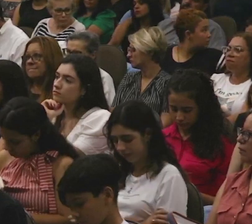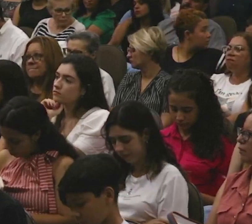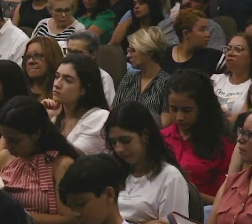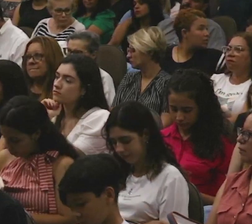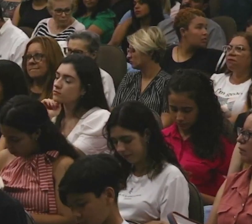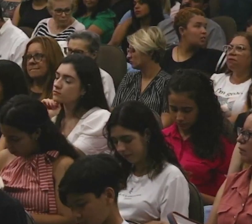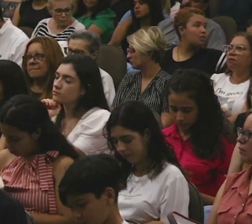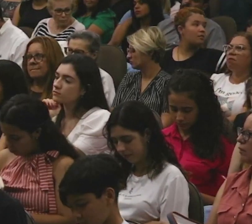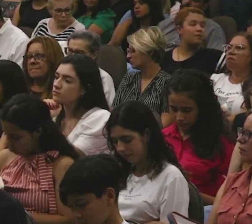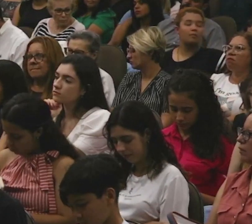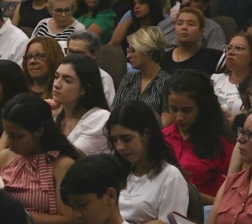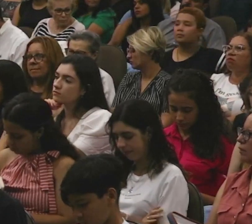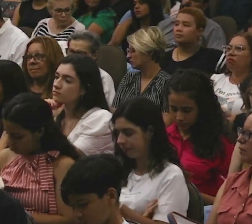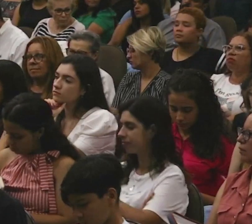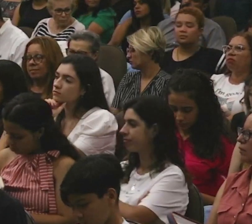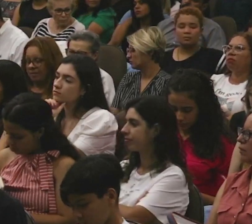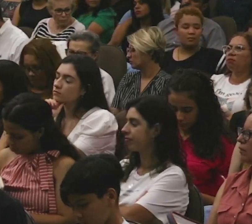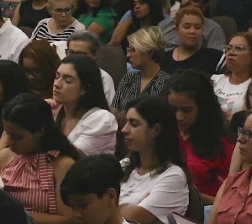né?